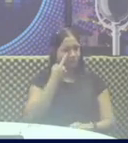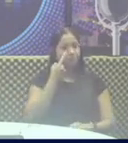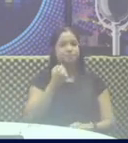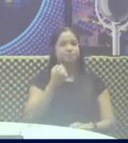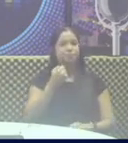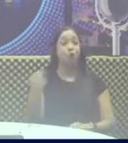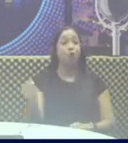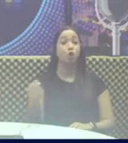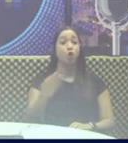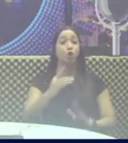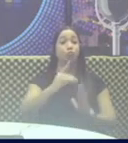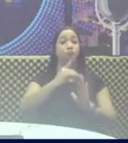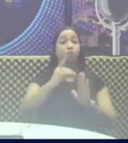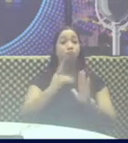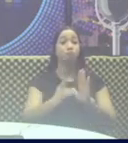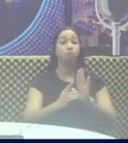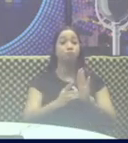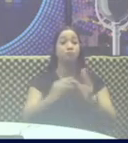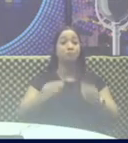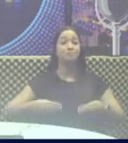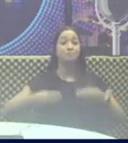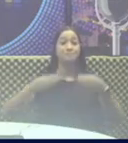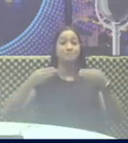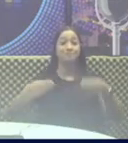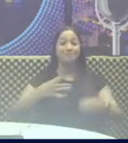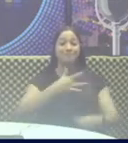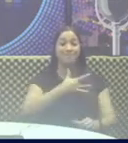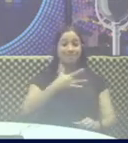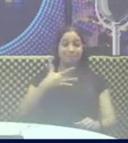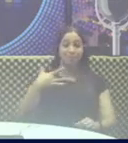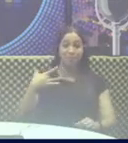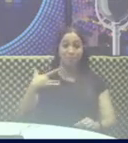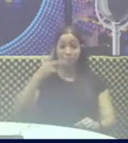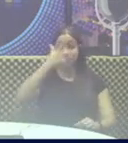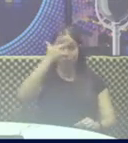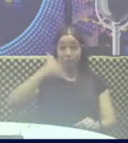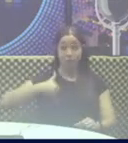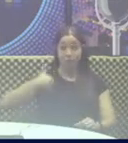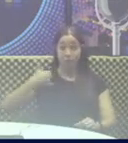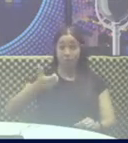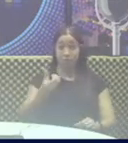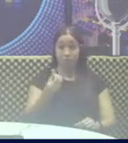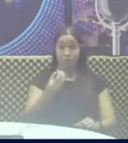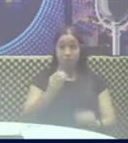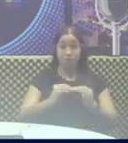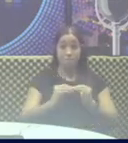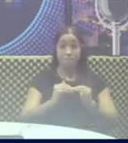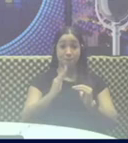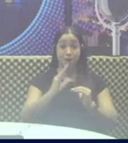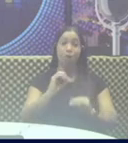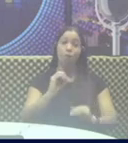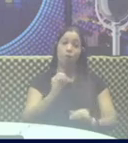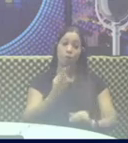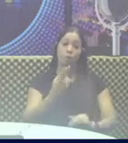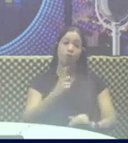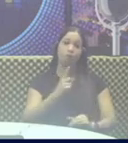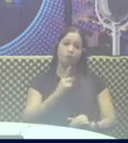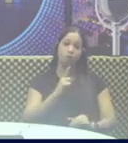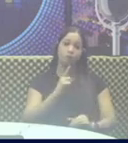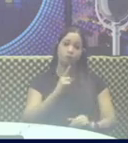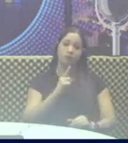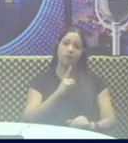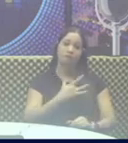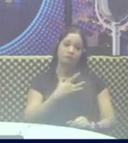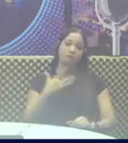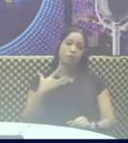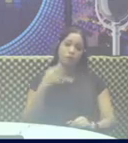Conforme novas diretrizes do Ministério da Saúde, pessoas acima de 60 anos e aquelas que têm comorbidades e fazem